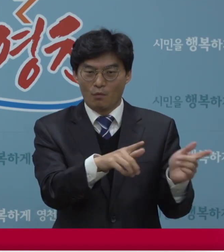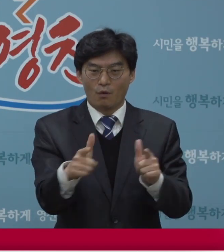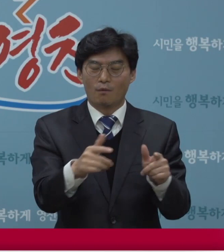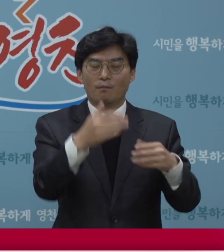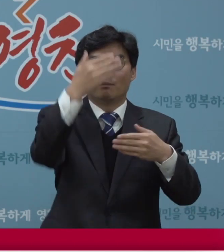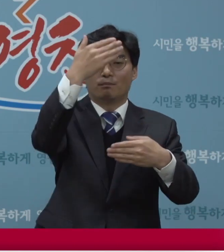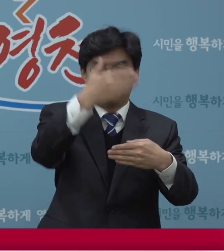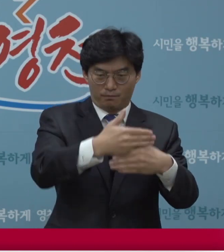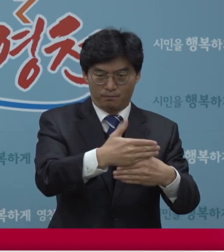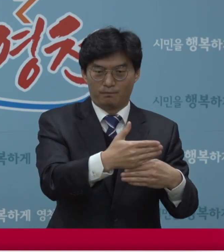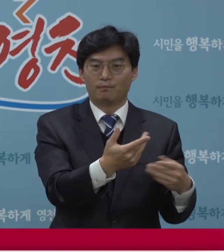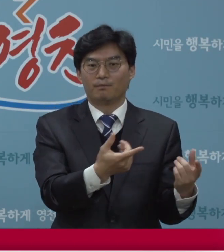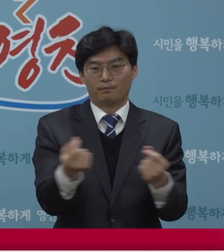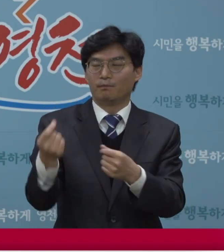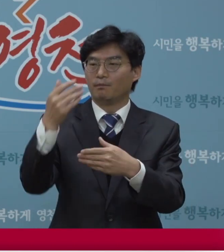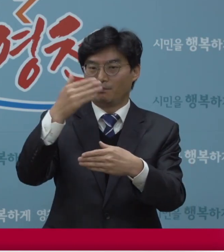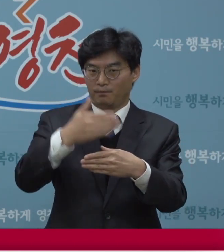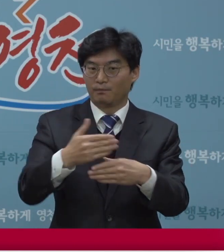폐쇄키로 했습니다.